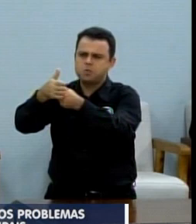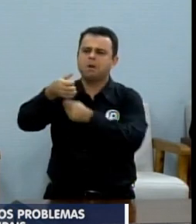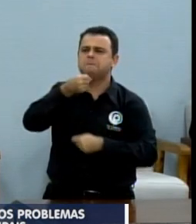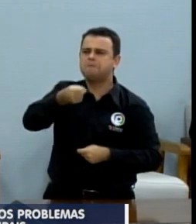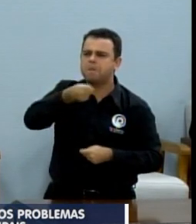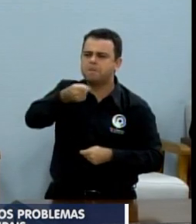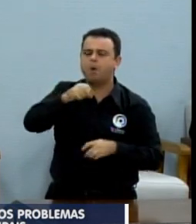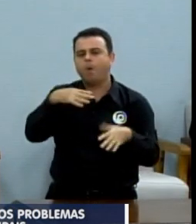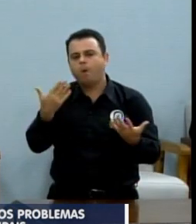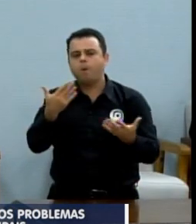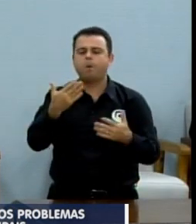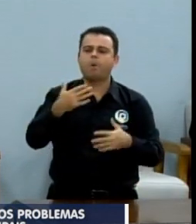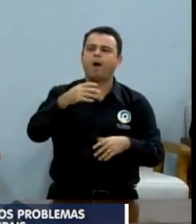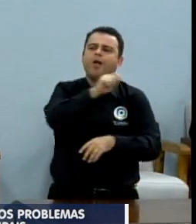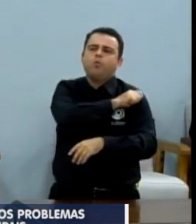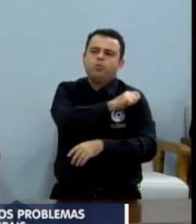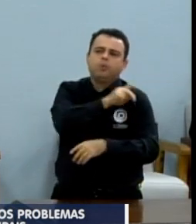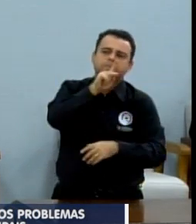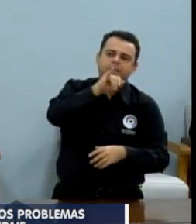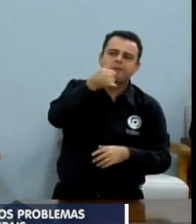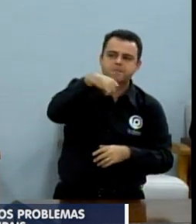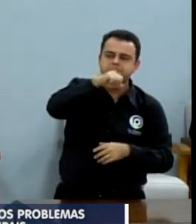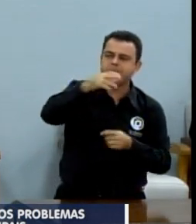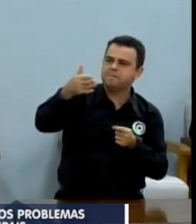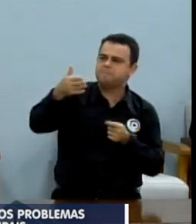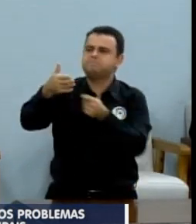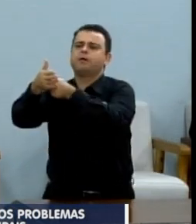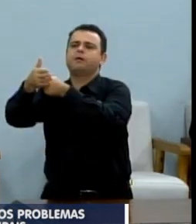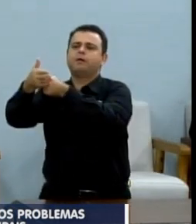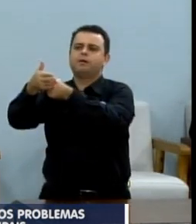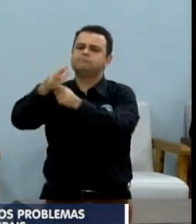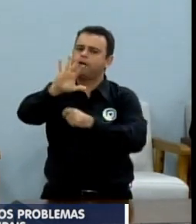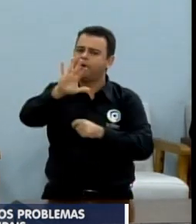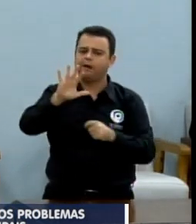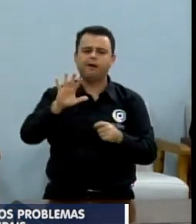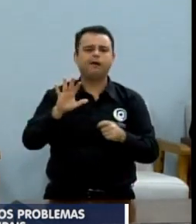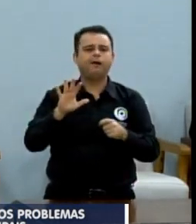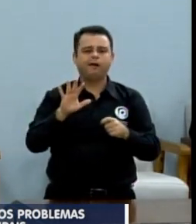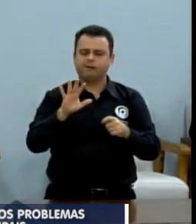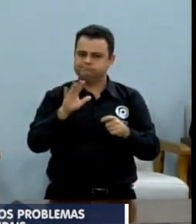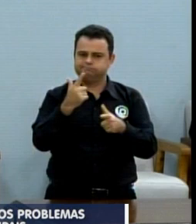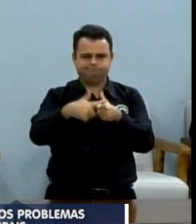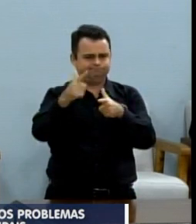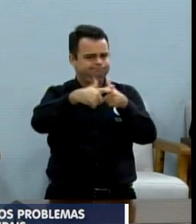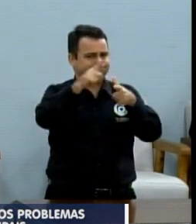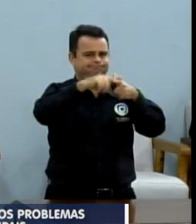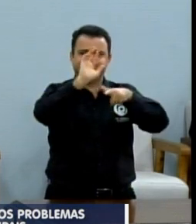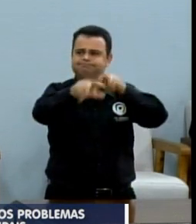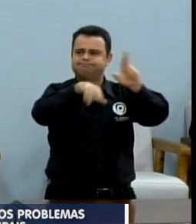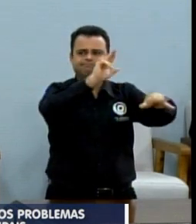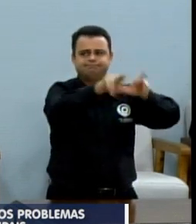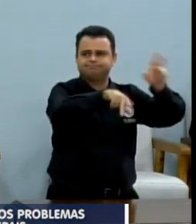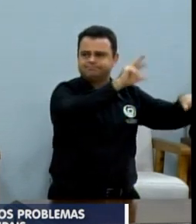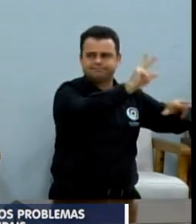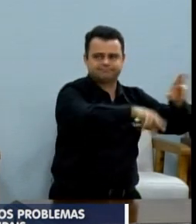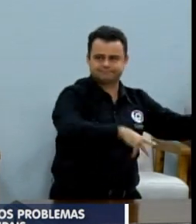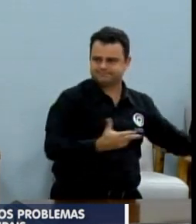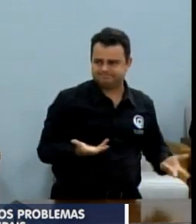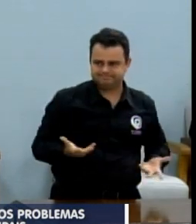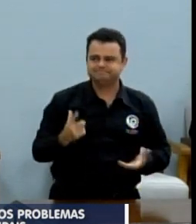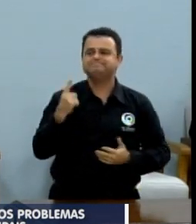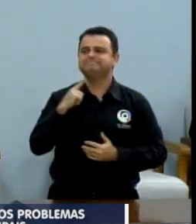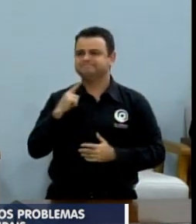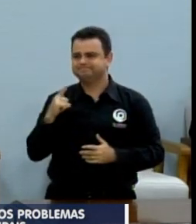E aí a TV conseguiu cobrir mas todas tem muitos outros problemas e aí gente vale sempre